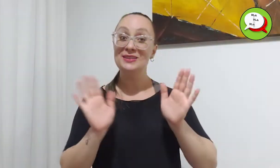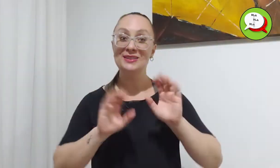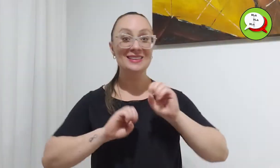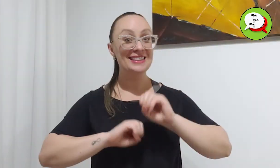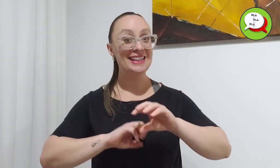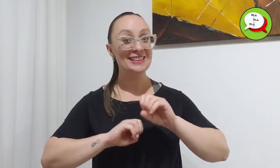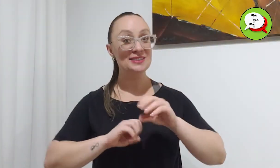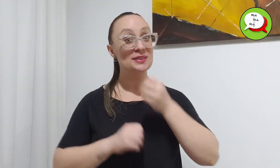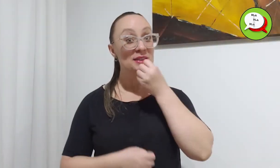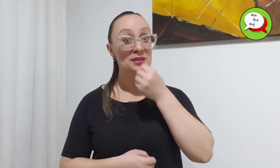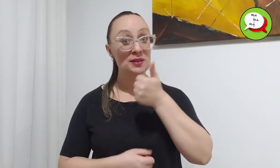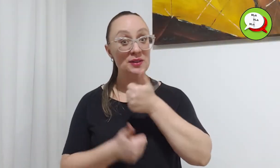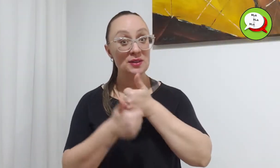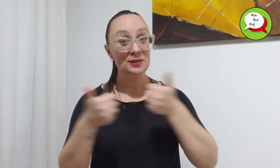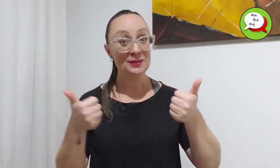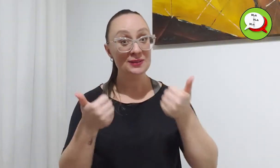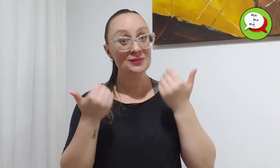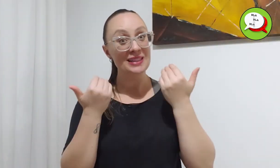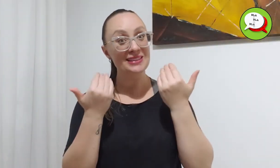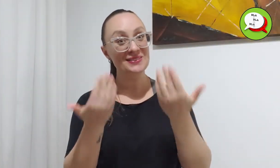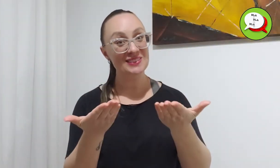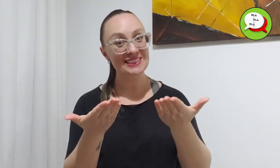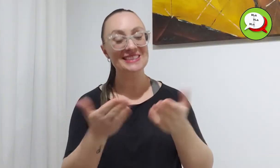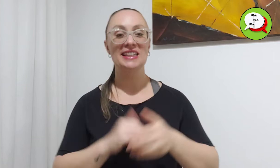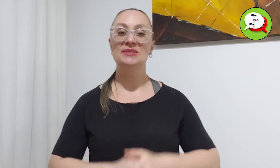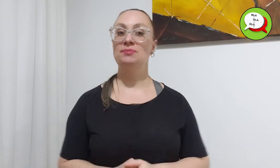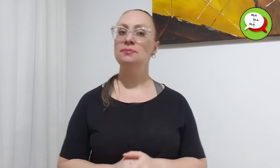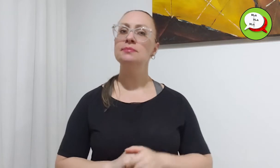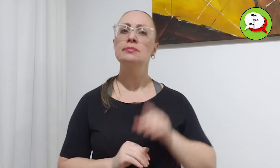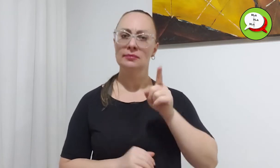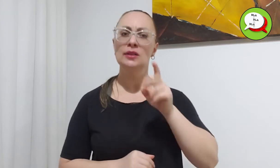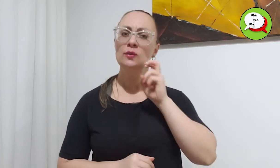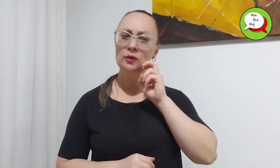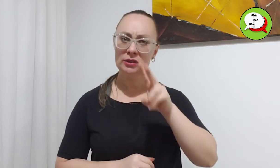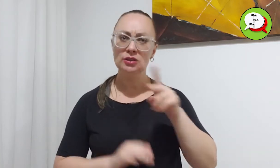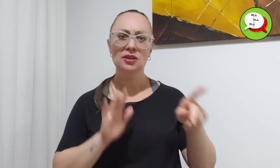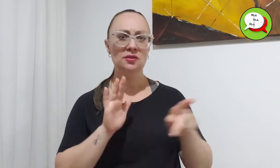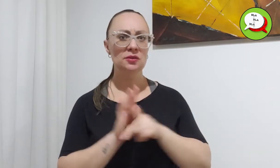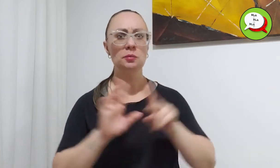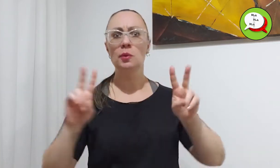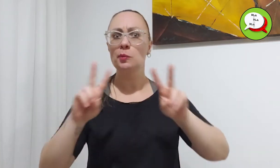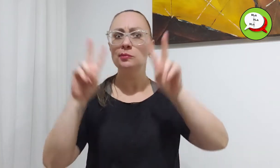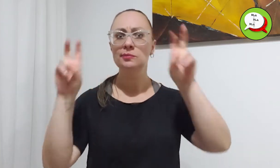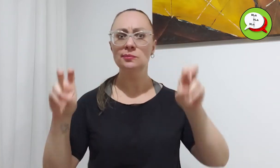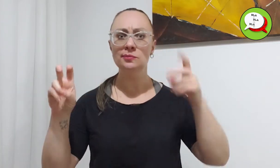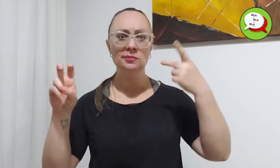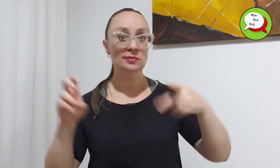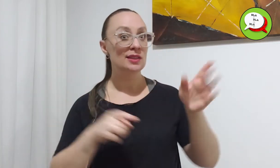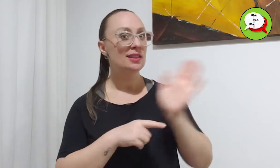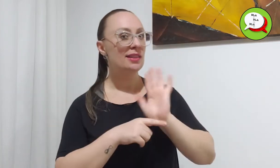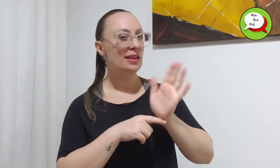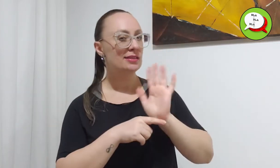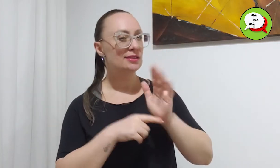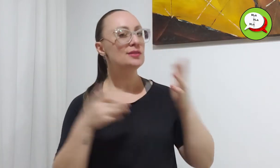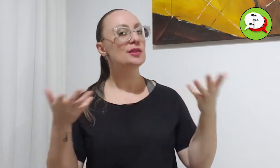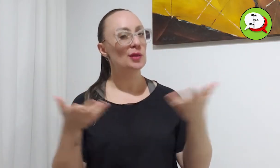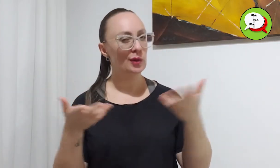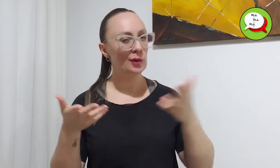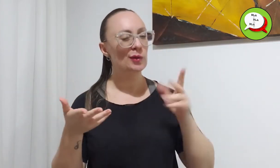Olá, educador! Tudo bem com você? Como você já viu na chamada deste vídeo, hoje